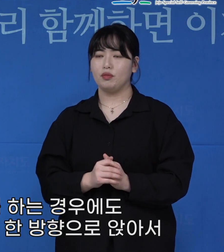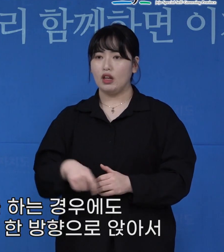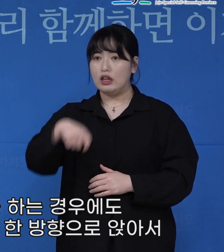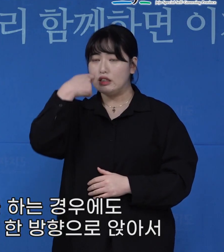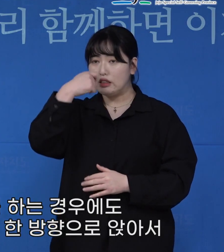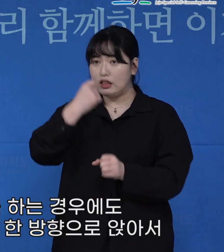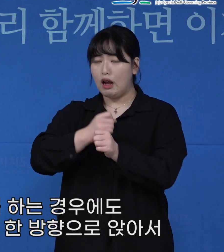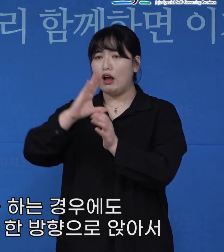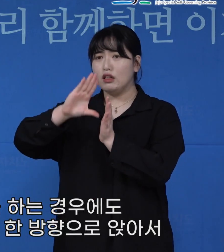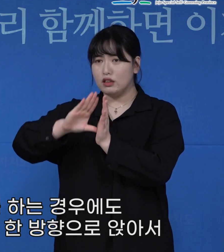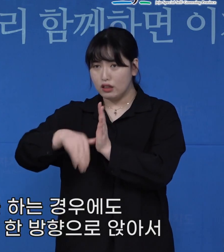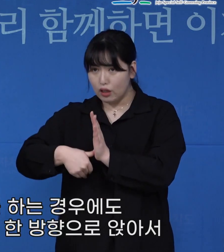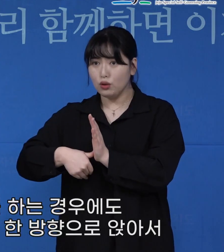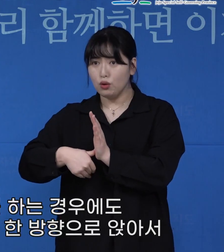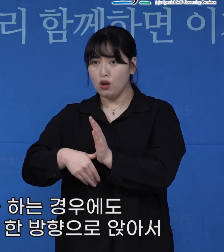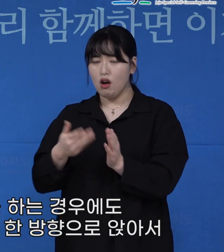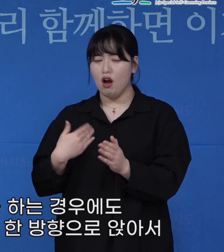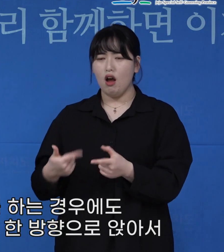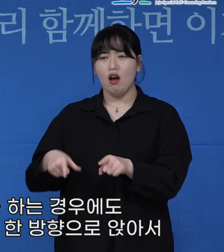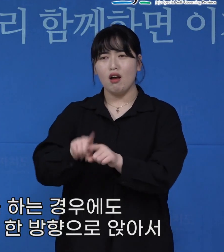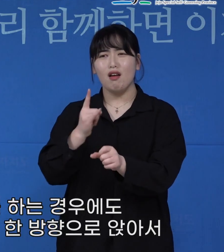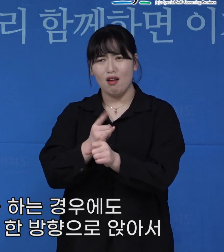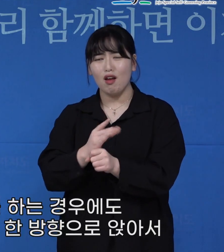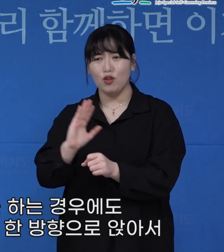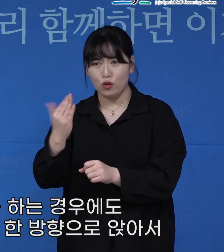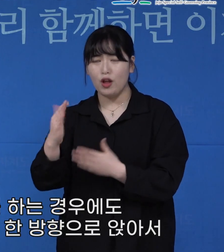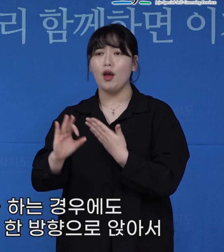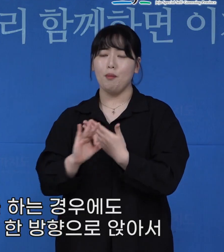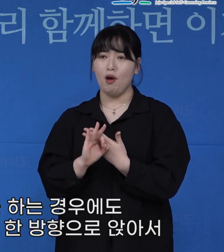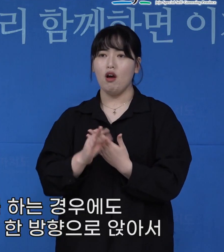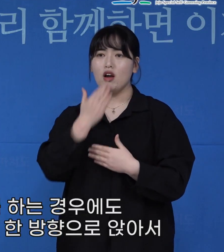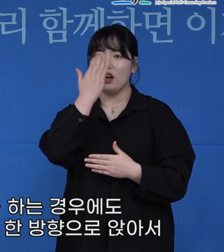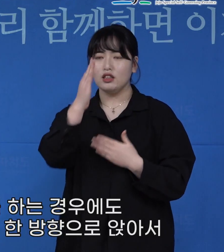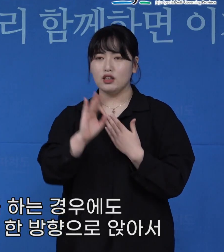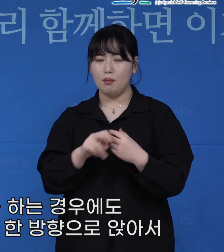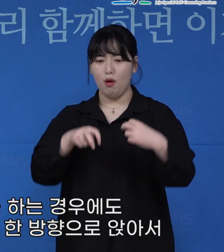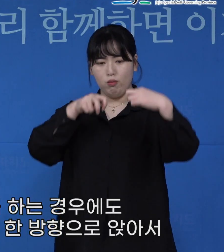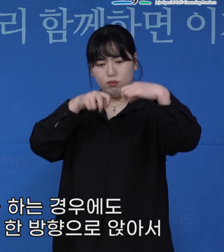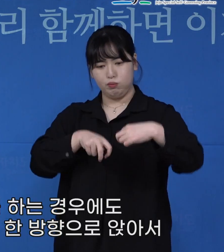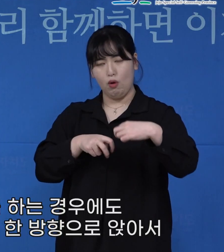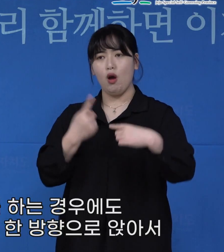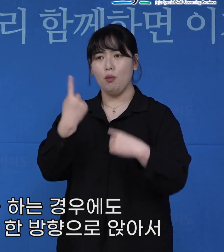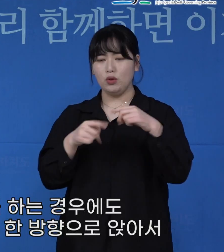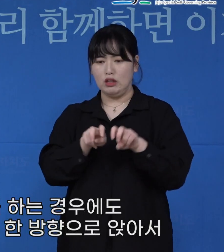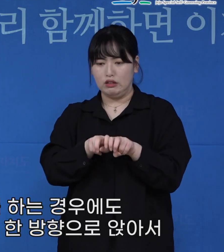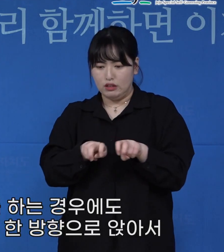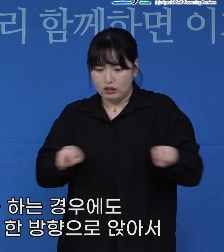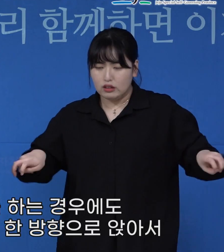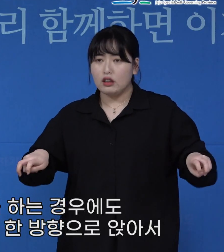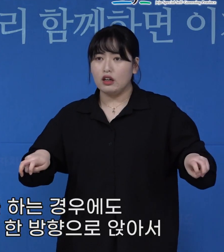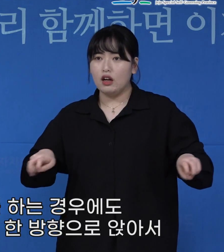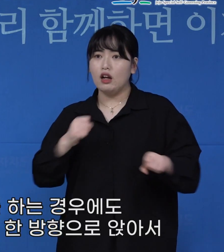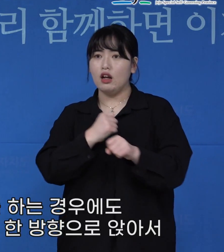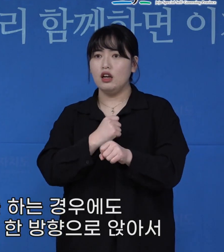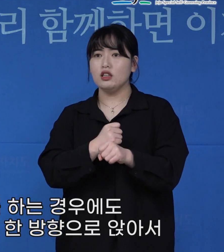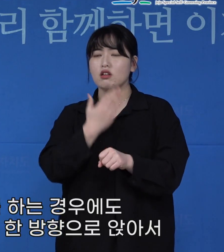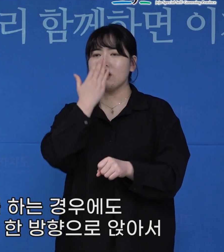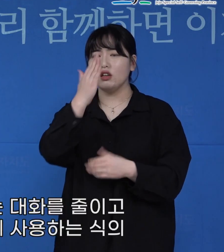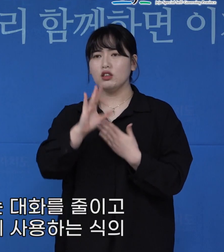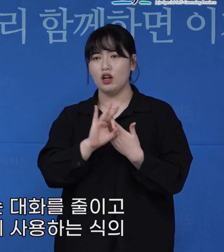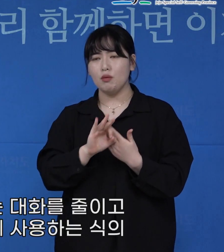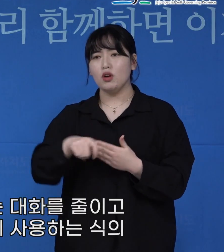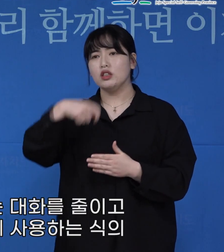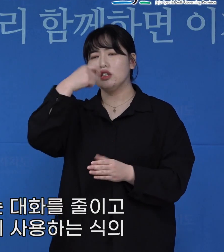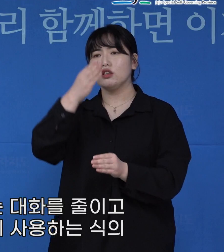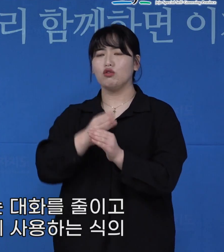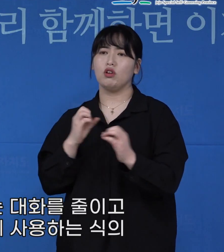식사하는 경우에도, 불가피하게 식사를 하는 경우에도 가급적 마주보기보다는 한 방향으로 앉아서, 그리고 가급적 식사